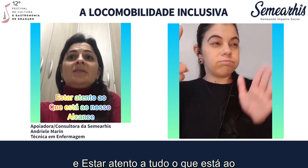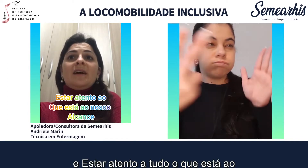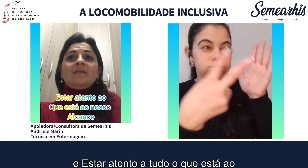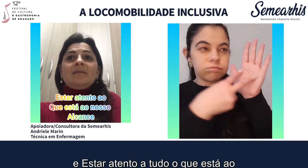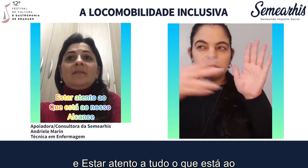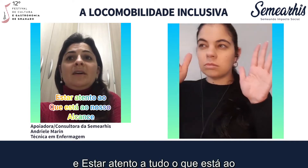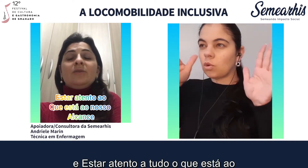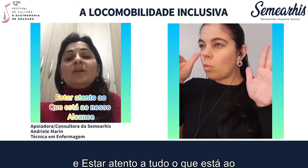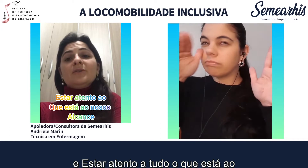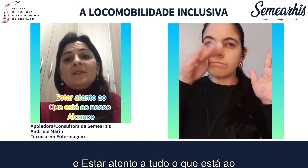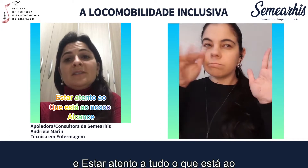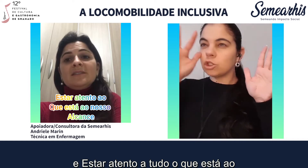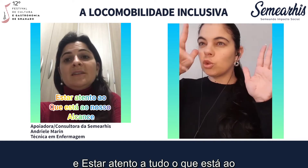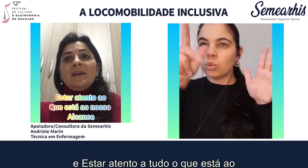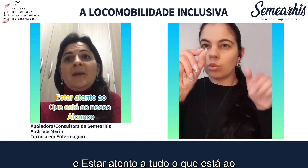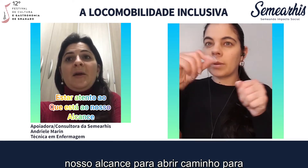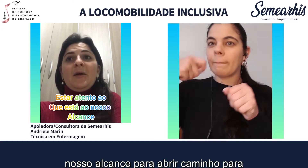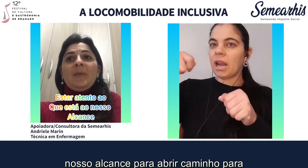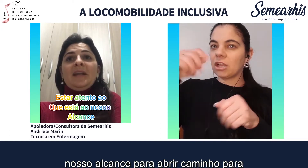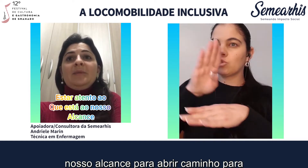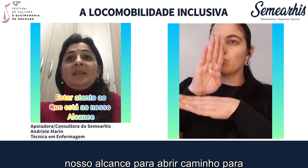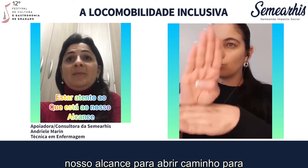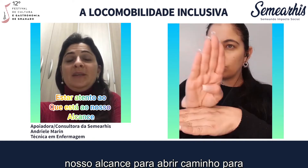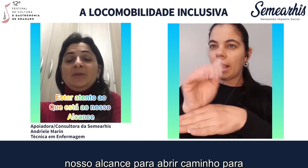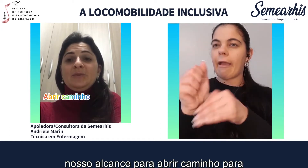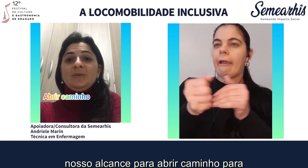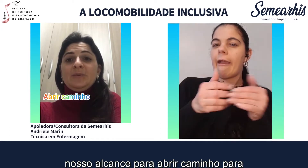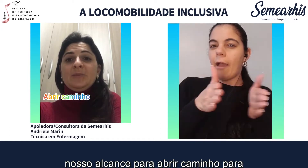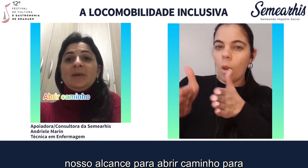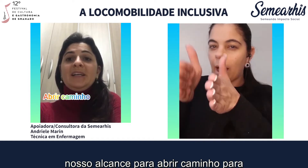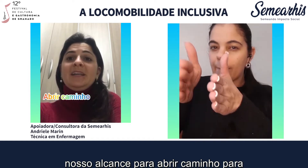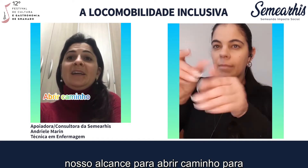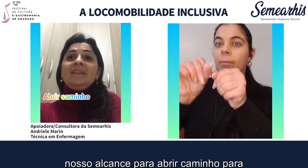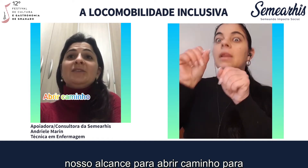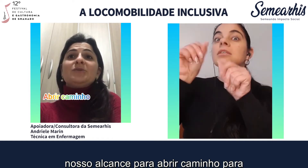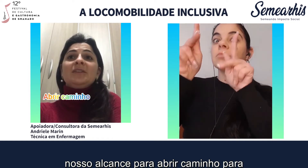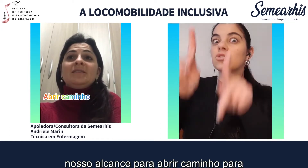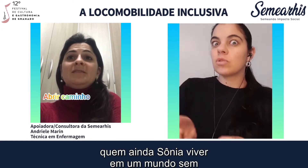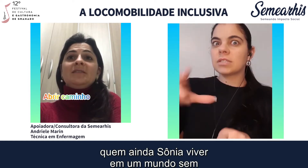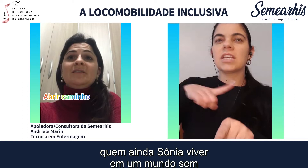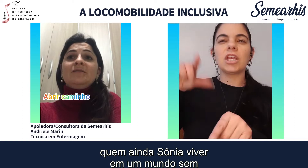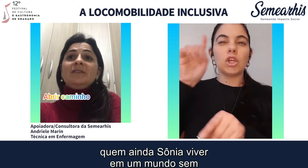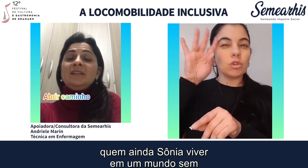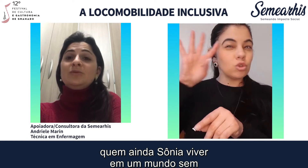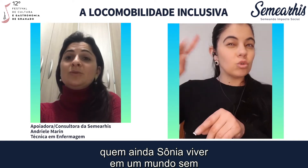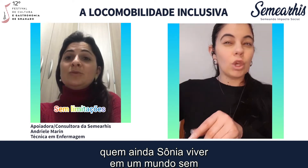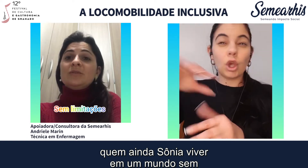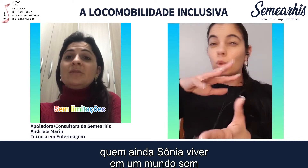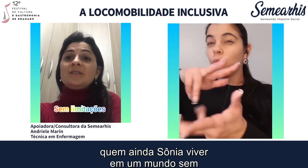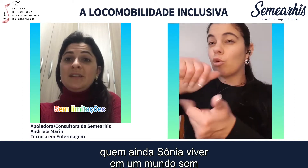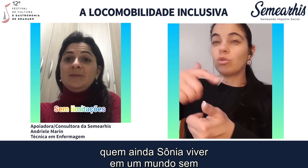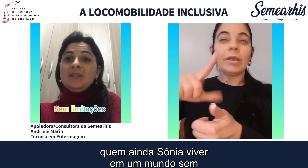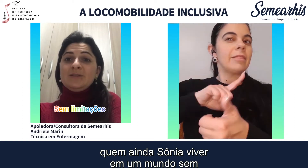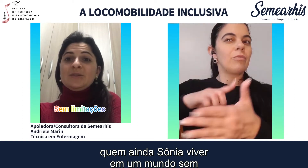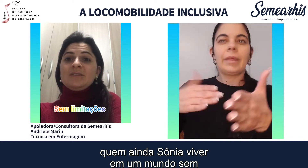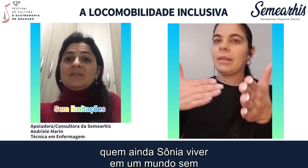que está ao nosso alcance, para abrir caminho para quem ainda sonha viver em um mundo